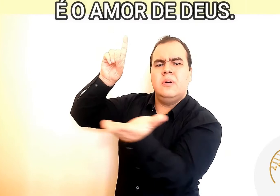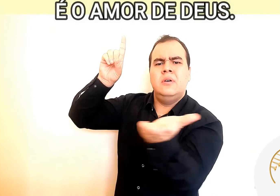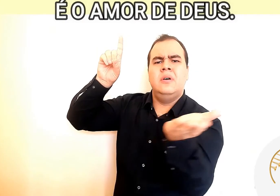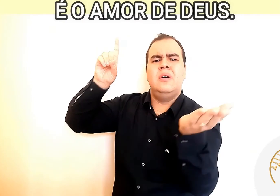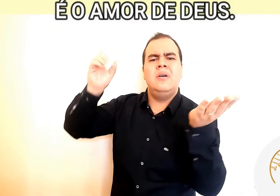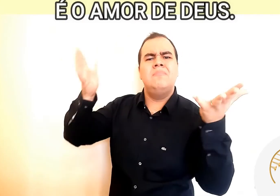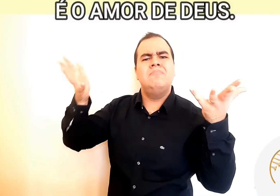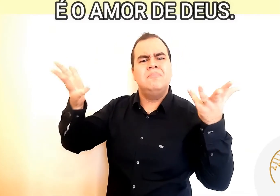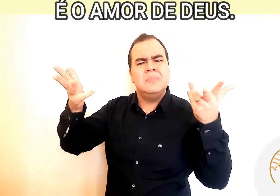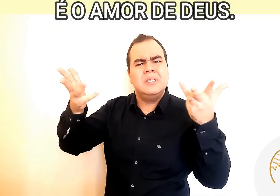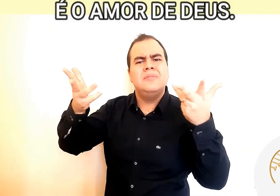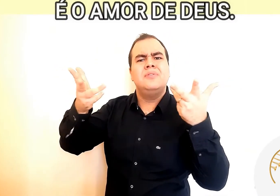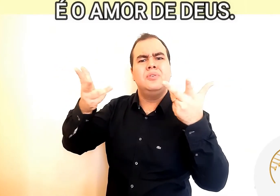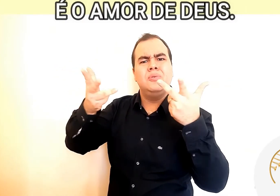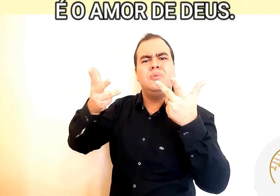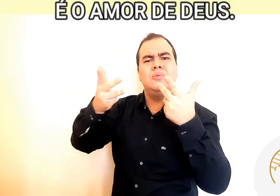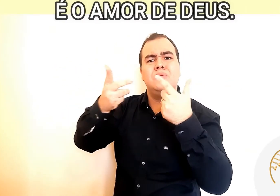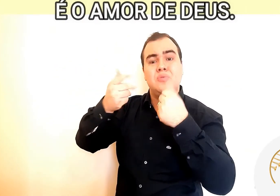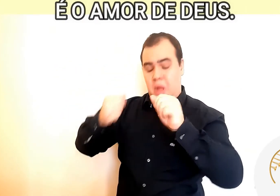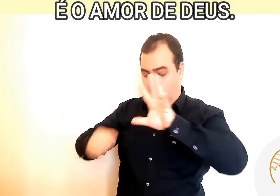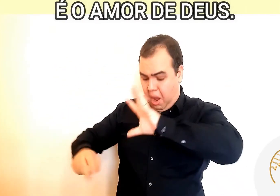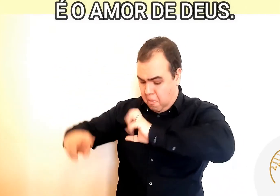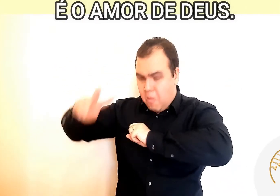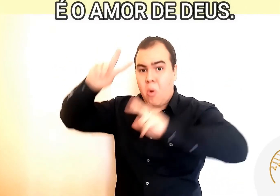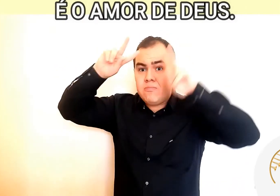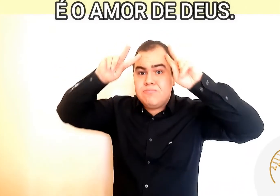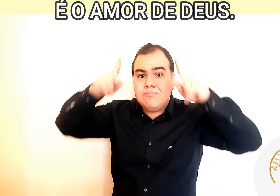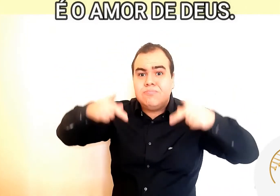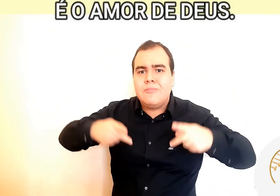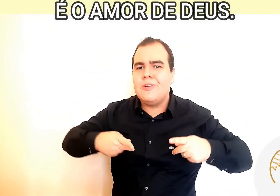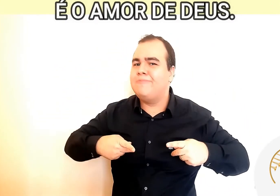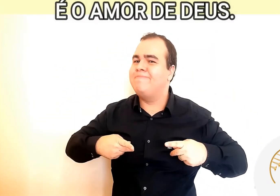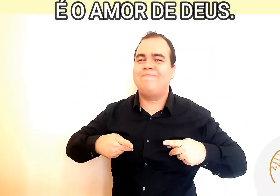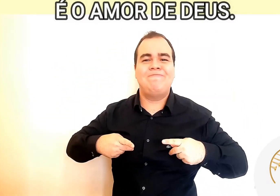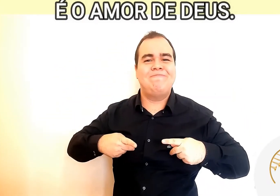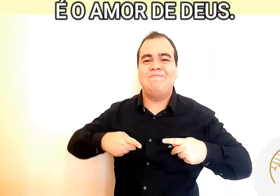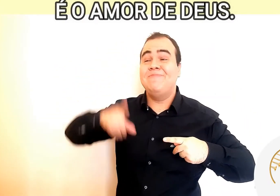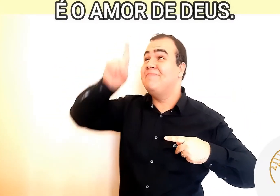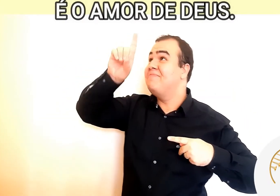amor, é o amor de